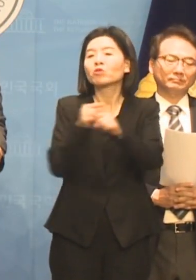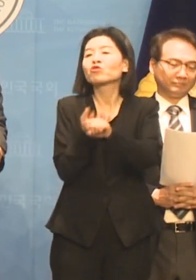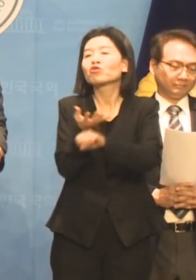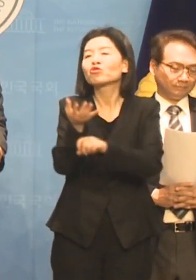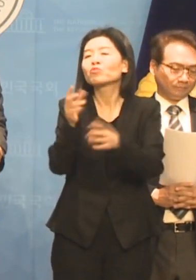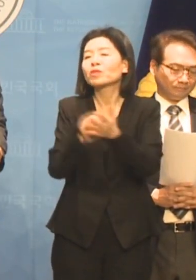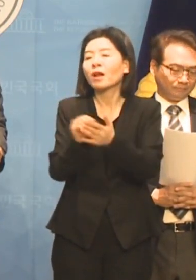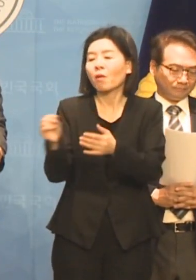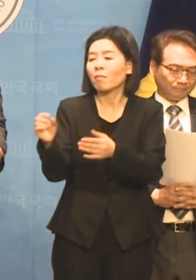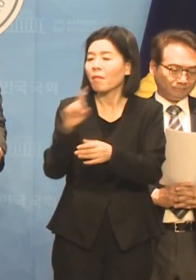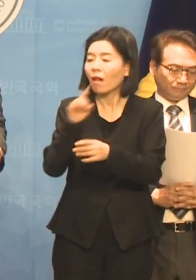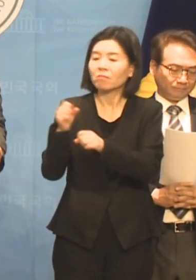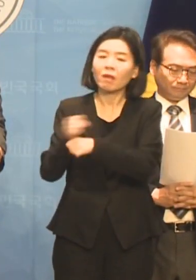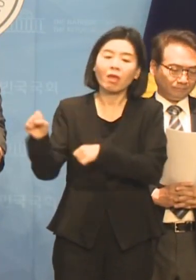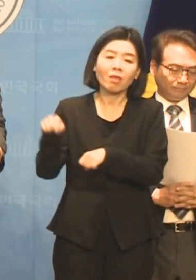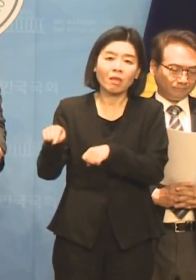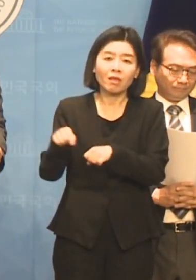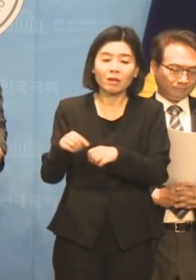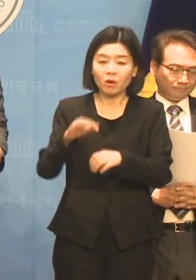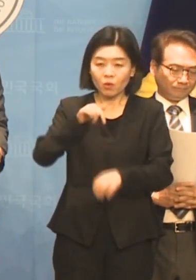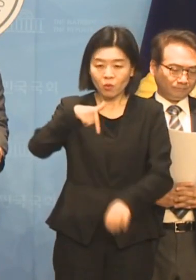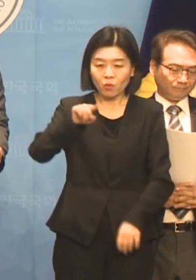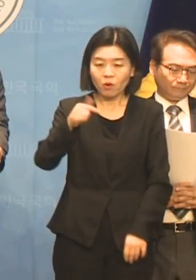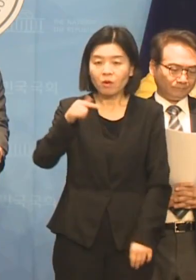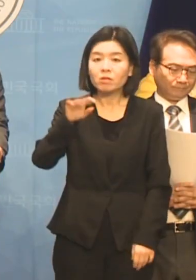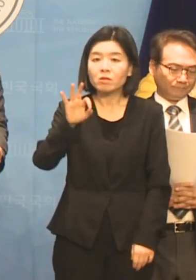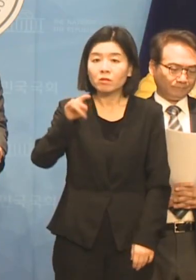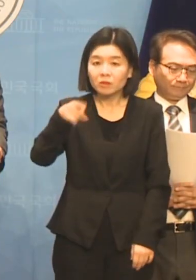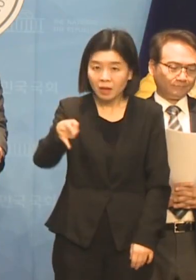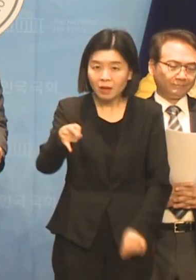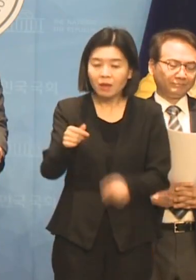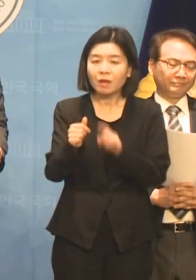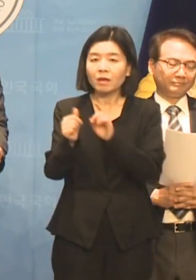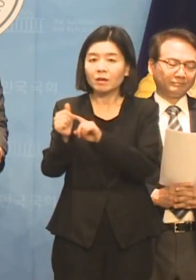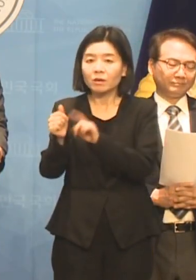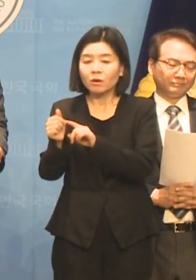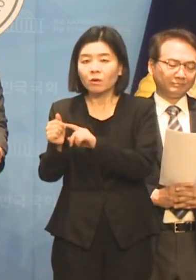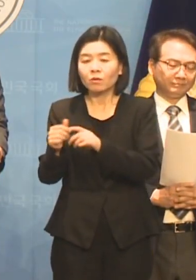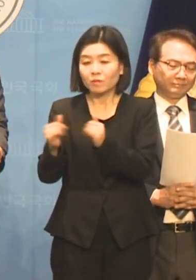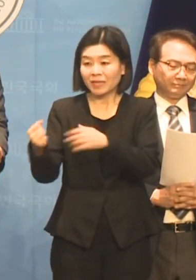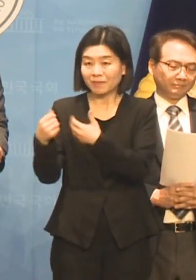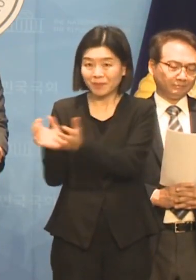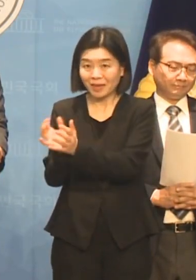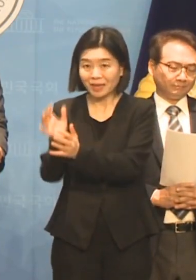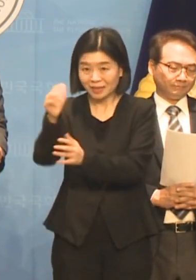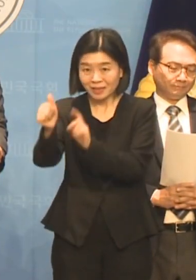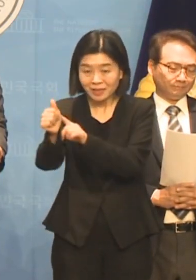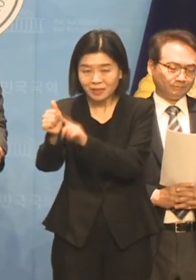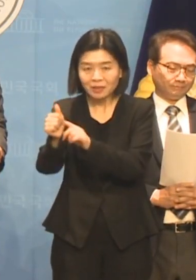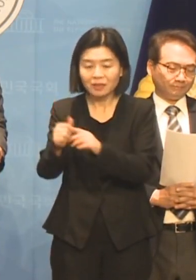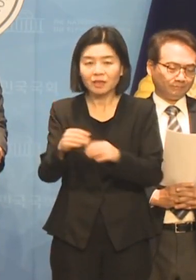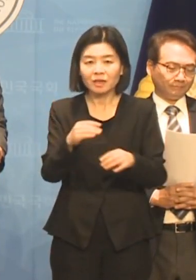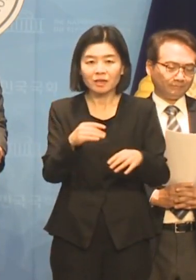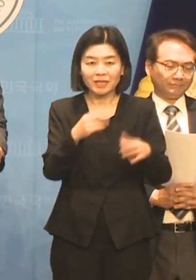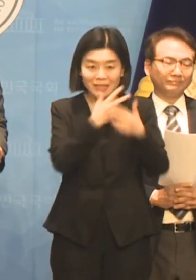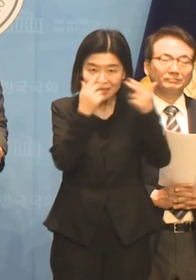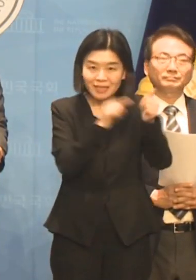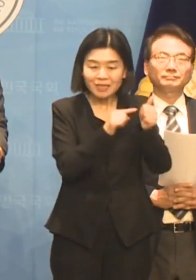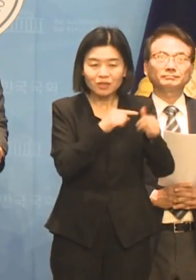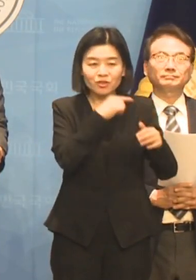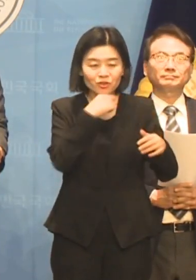권영세 국민의힘 비상대책위원장 또한 이번 사태를 두고 친중 반미 노선인 이재명